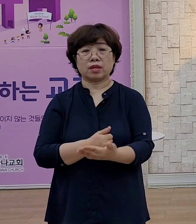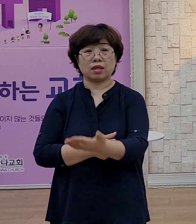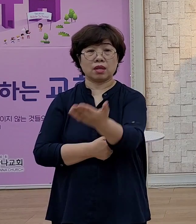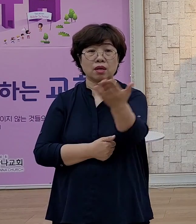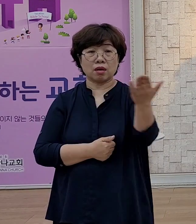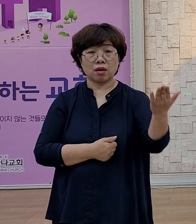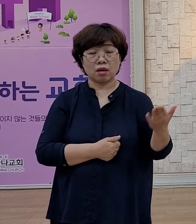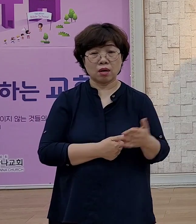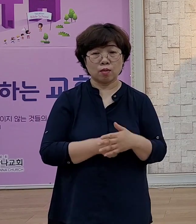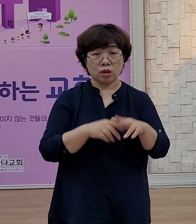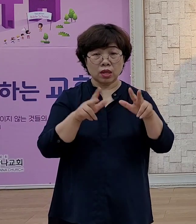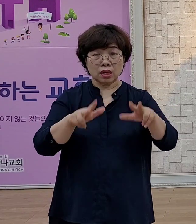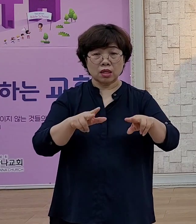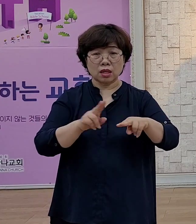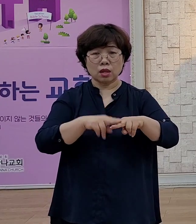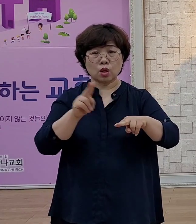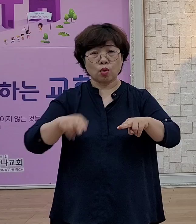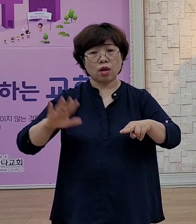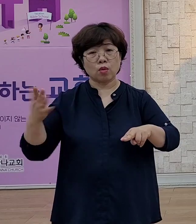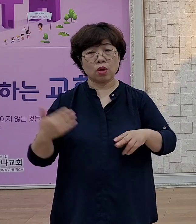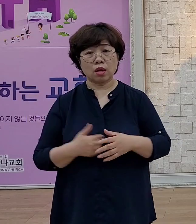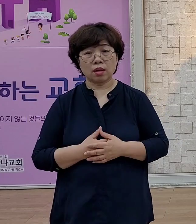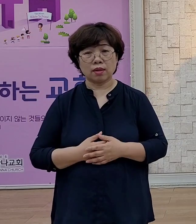여러분이 이제는 내려오세요.